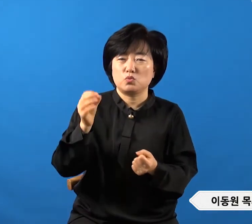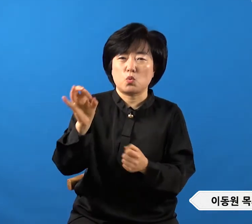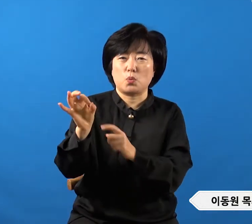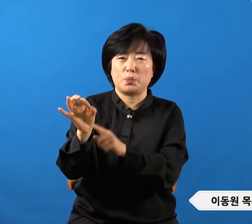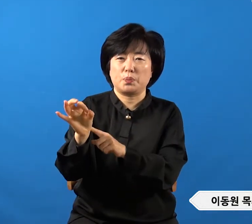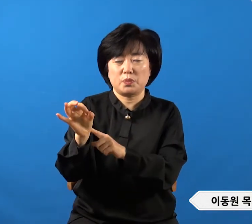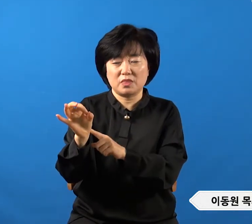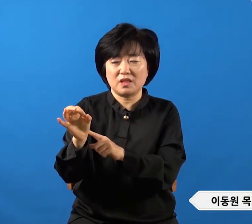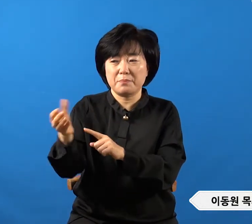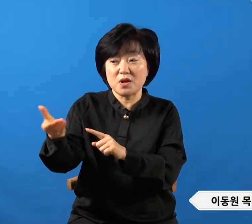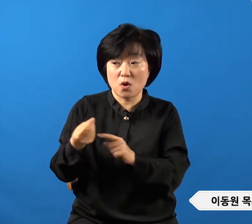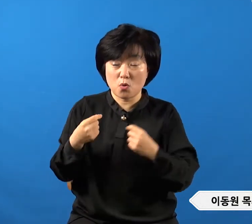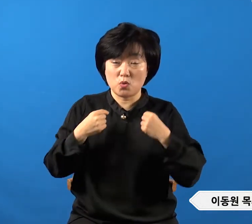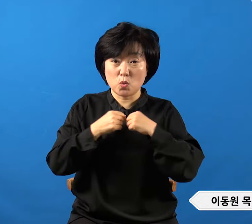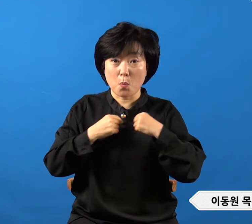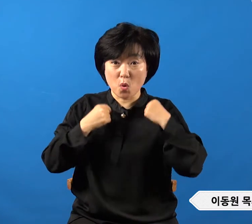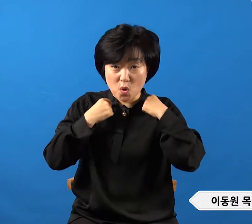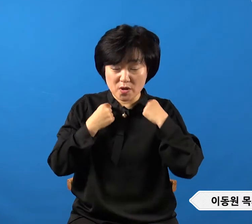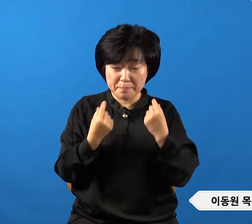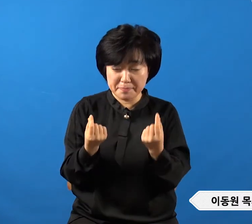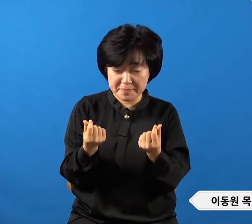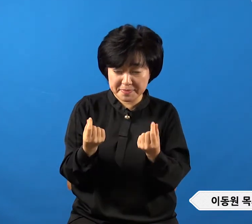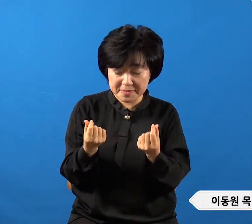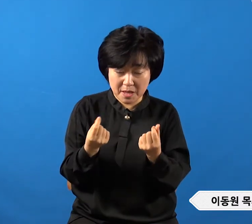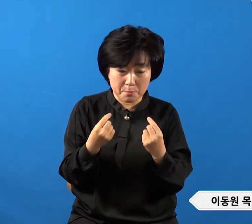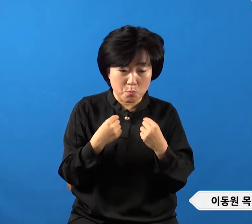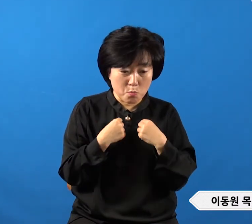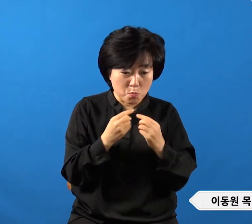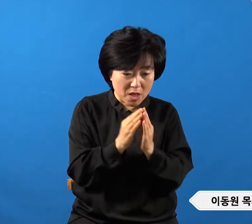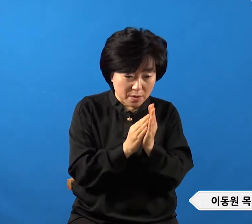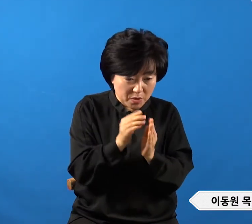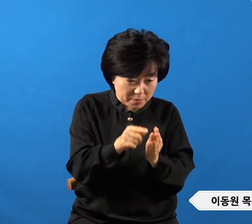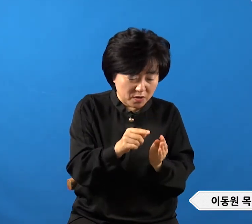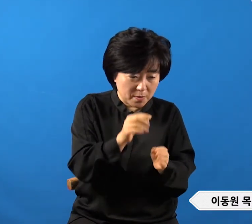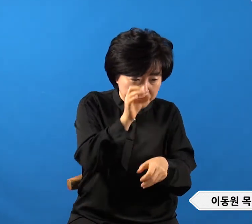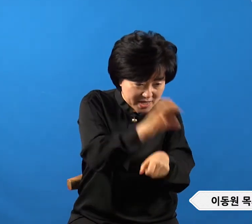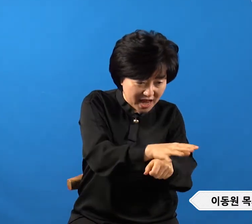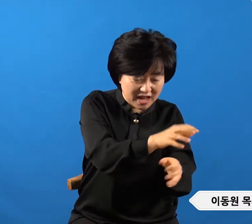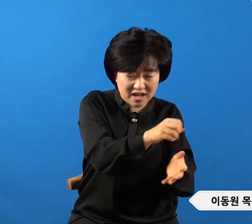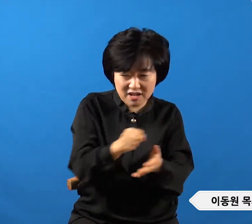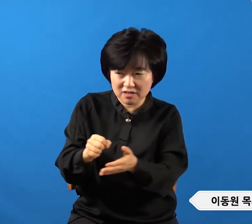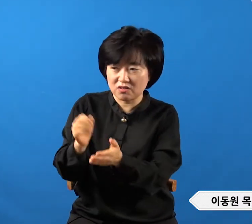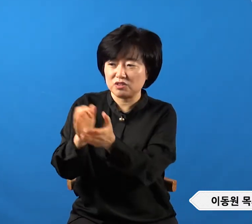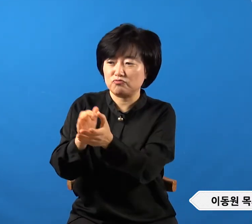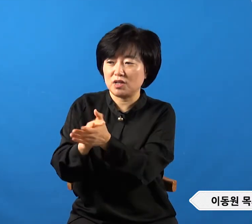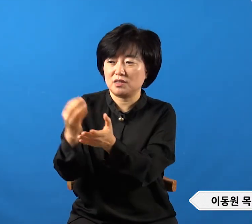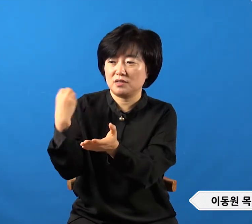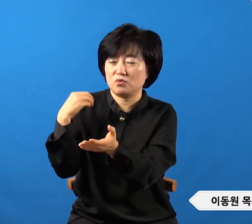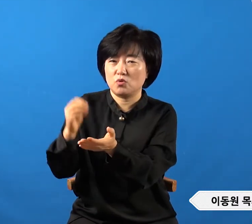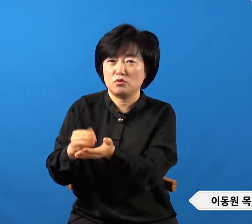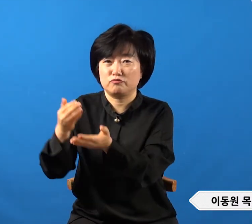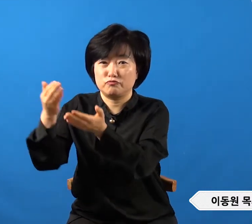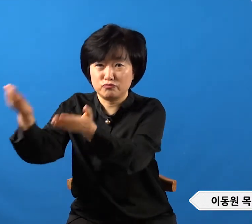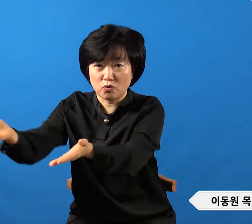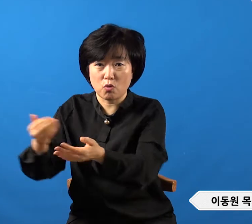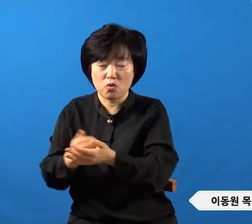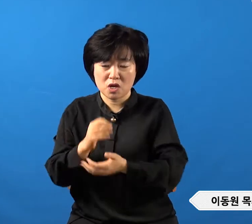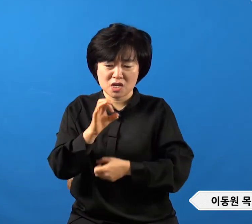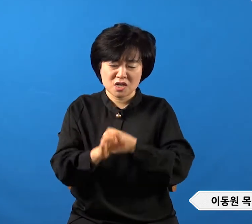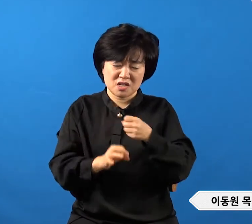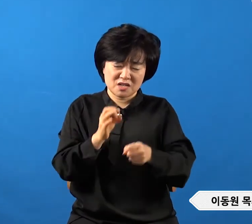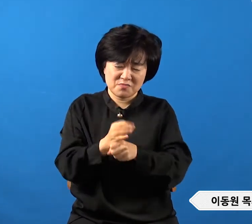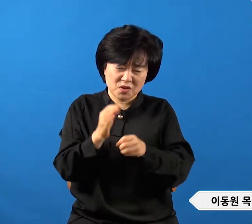목걸이와 근사한 비슷한 목걸이를 사서 친구에게 주고 그리고 그 돈을 갚기 위해서 거의